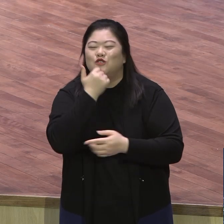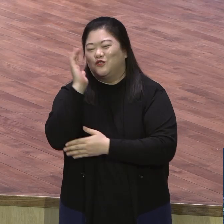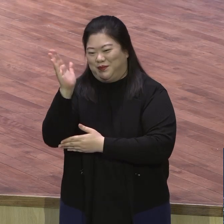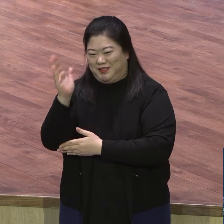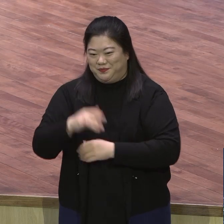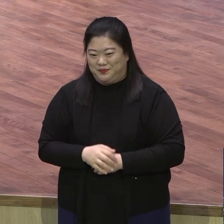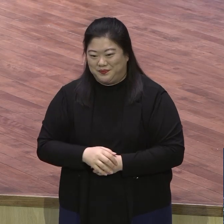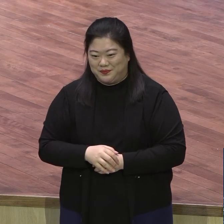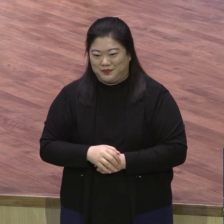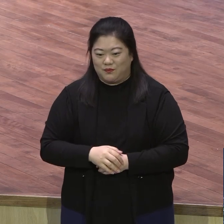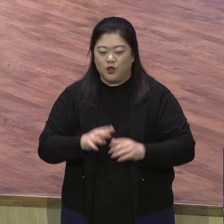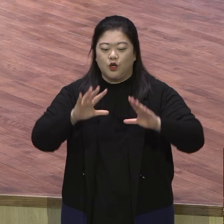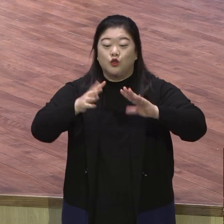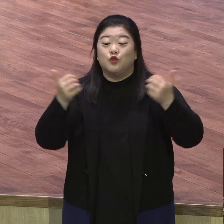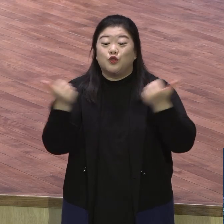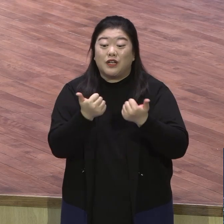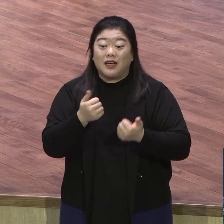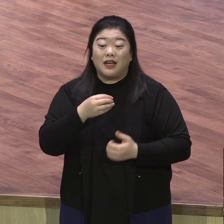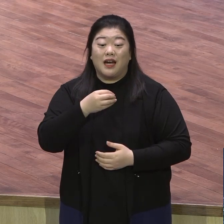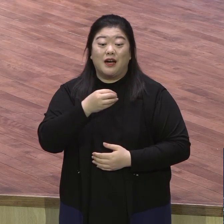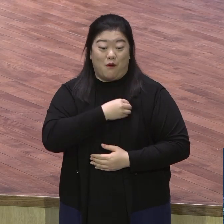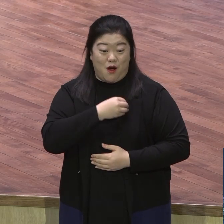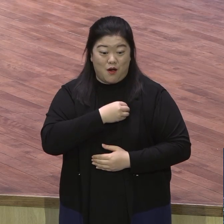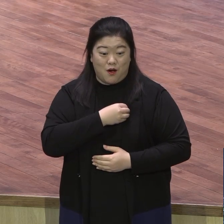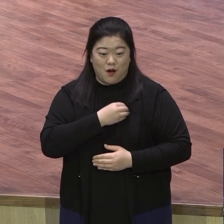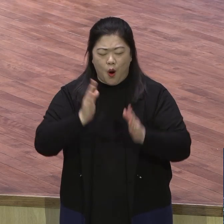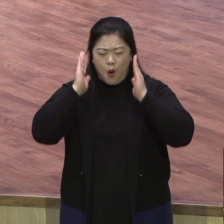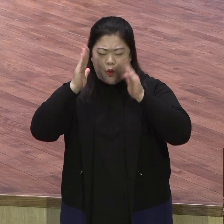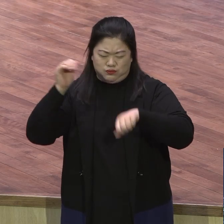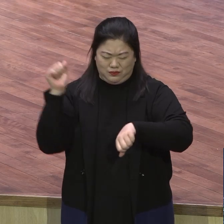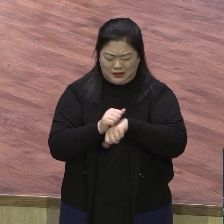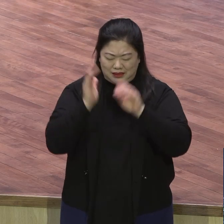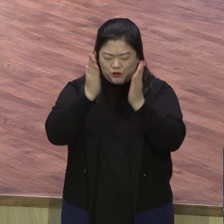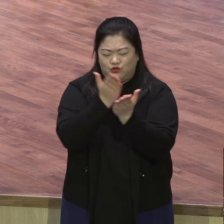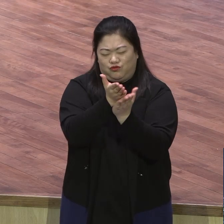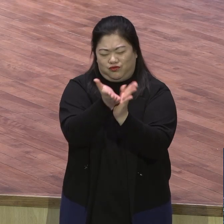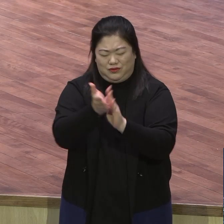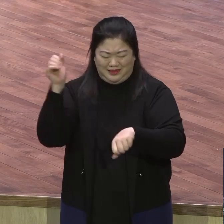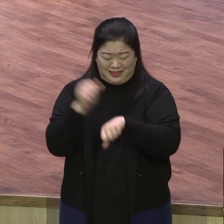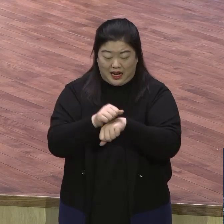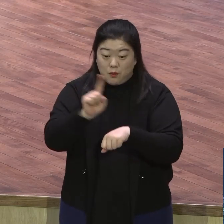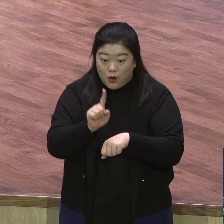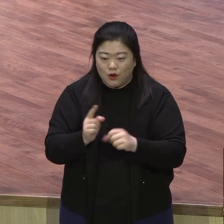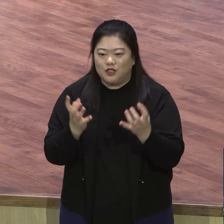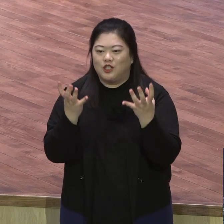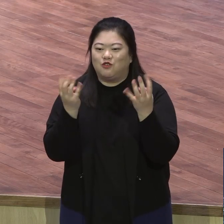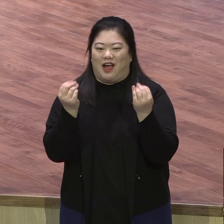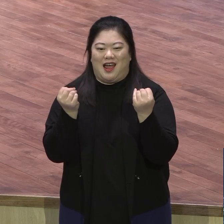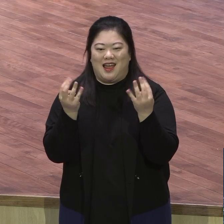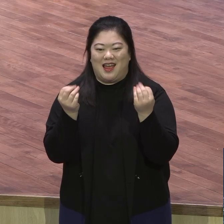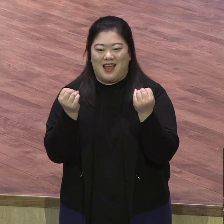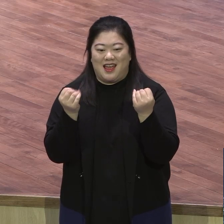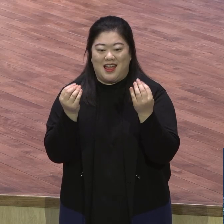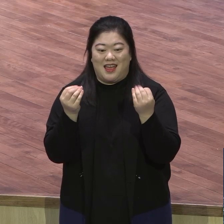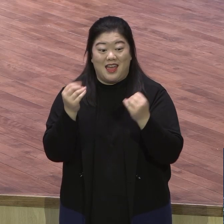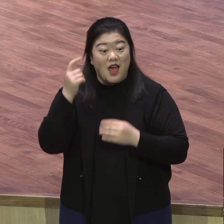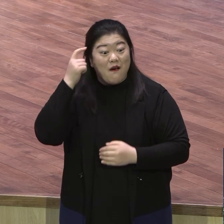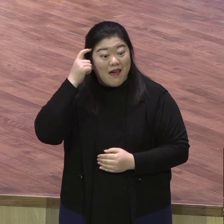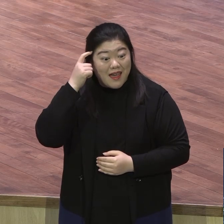국회의원들이 유일하게 수를 받은 그런 과목이 있는데 그게 뭐냐? 수학이에요. 어떻게 수학이 수냐?